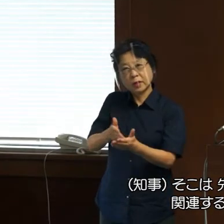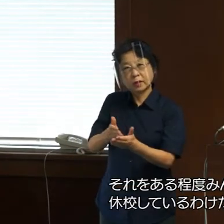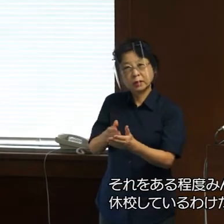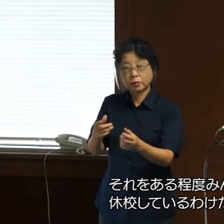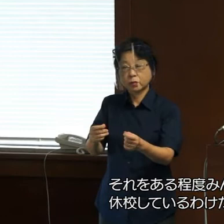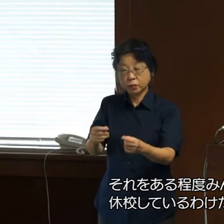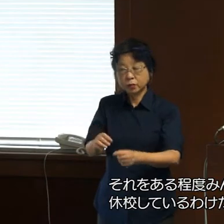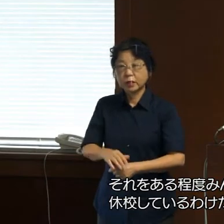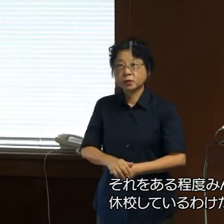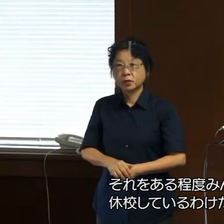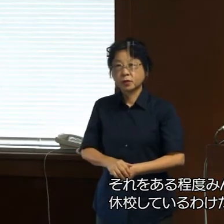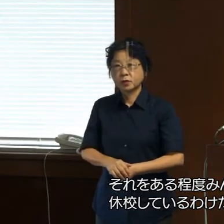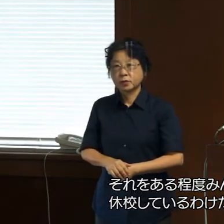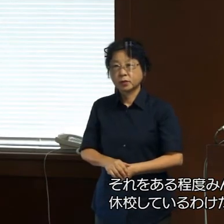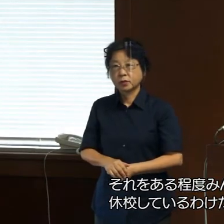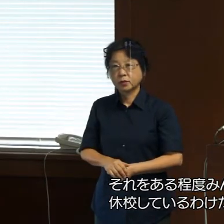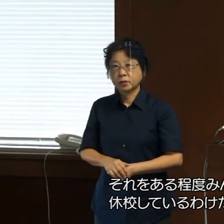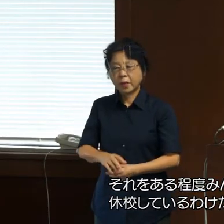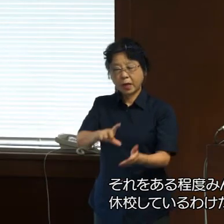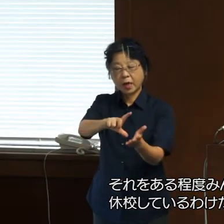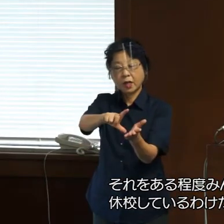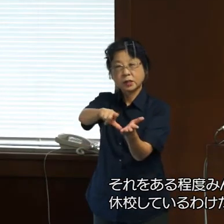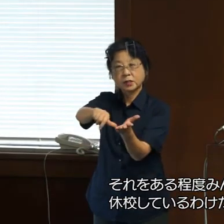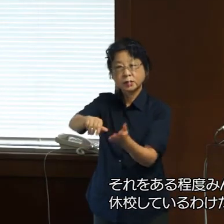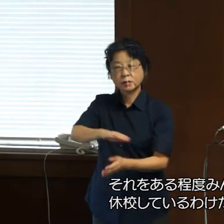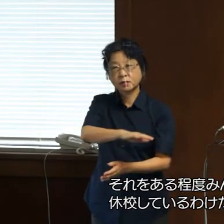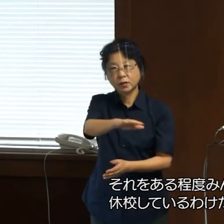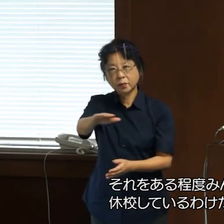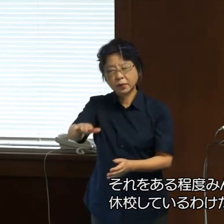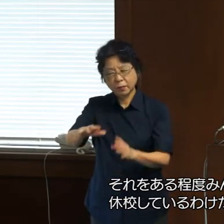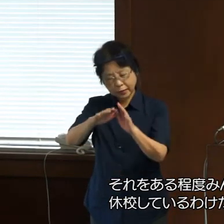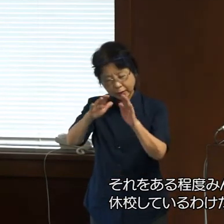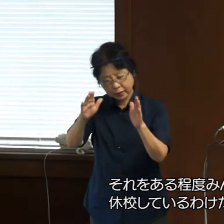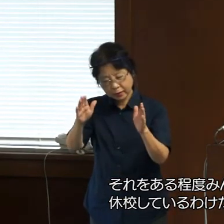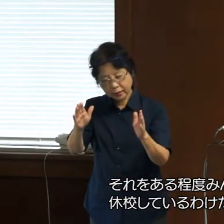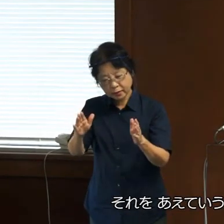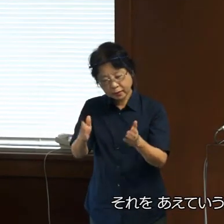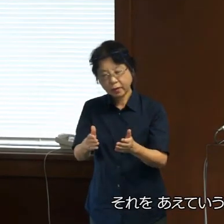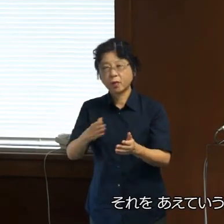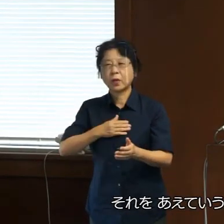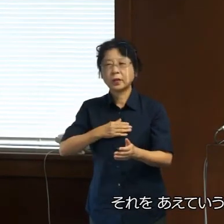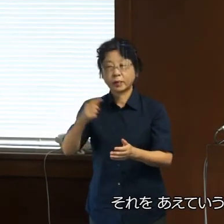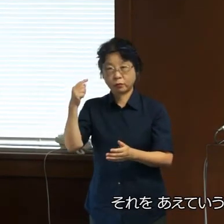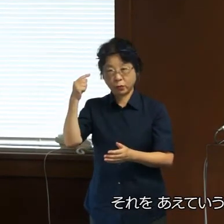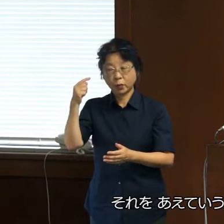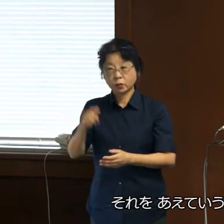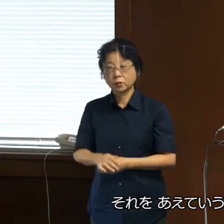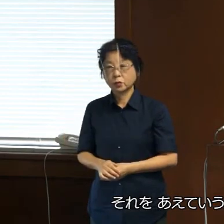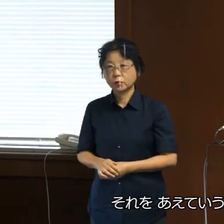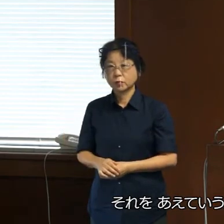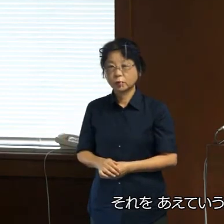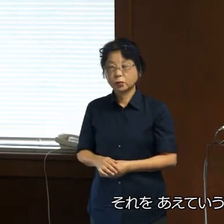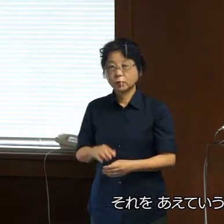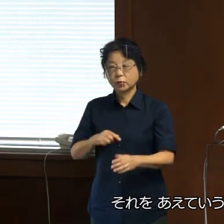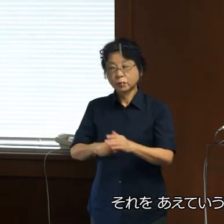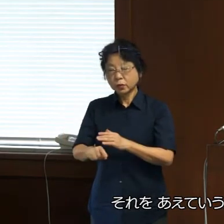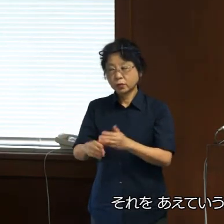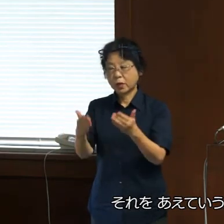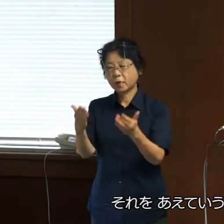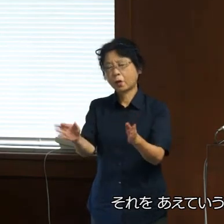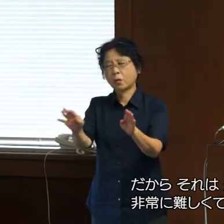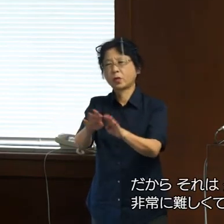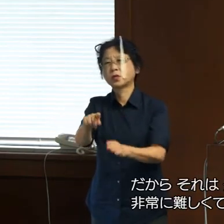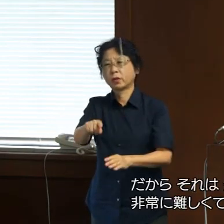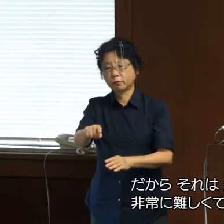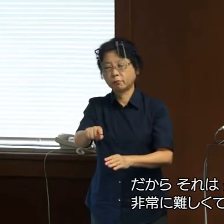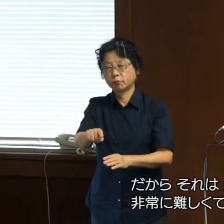ども、それをある程度みんな分かってるわけです。だって休校してるわけだから、それをあえて言うかっていう話だと思